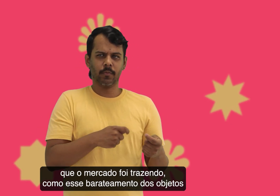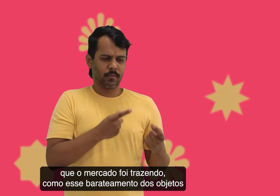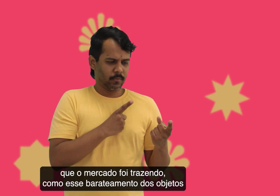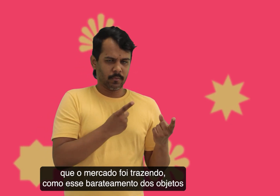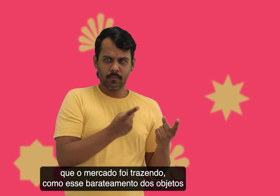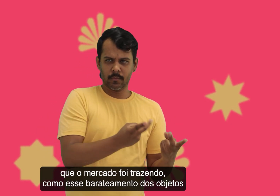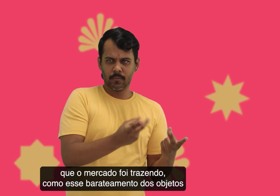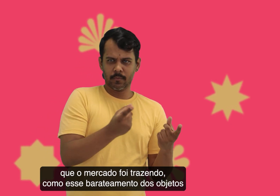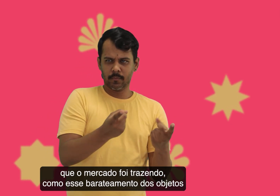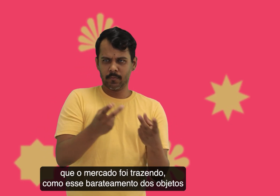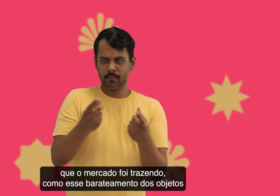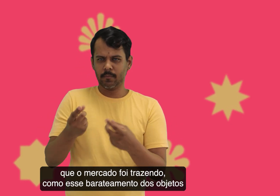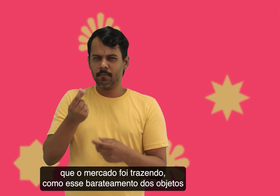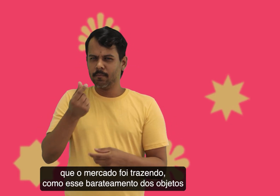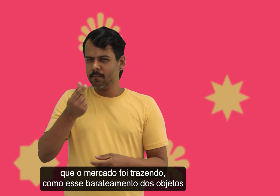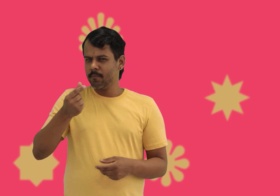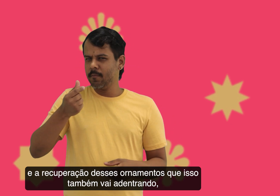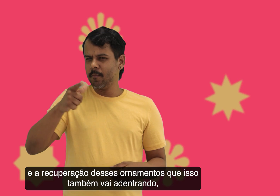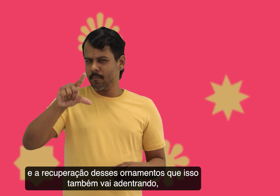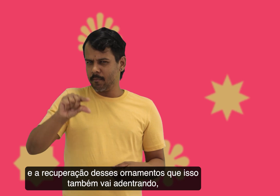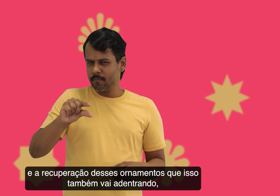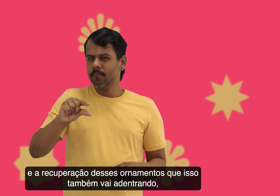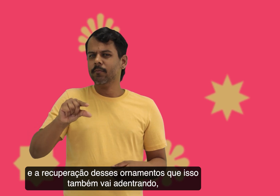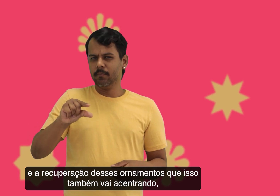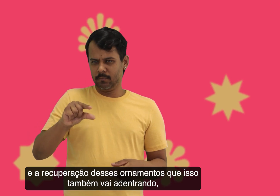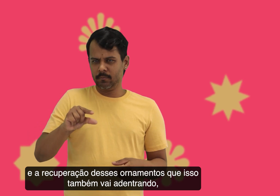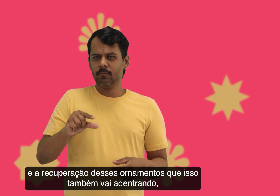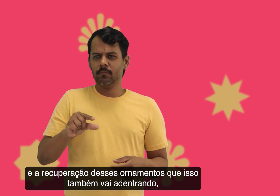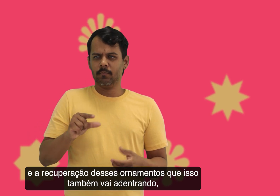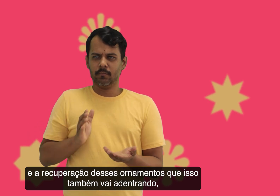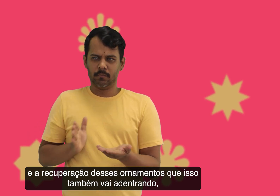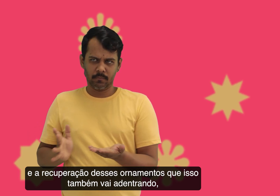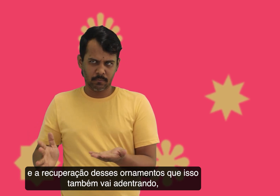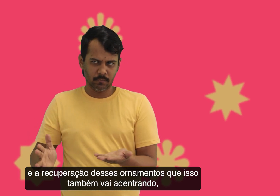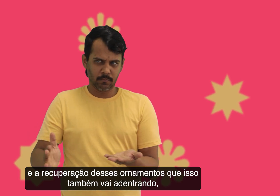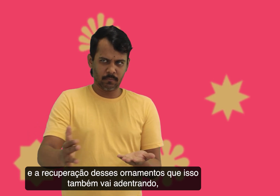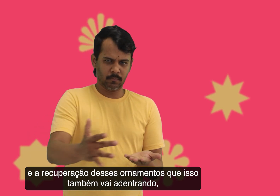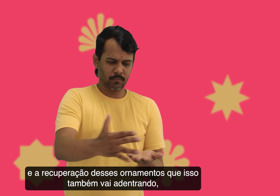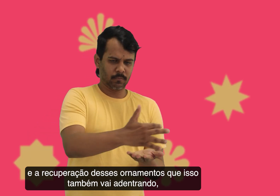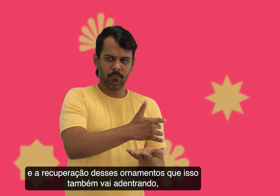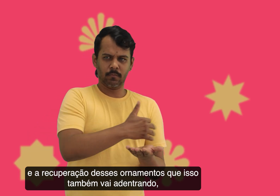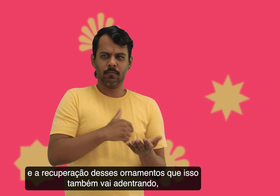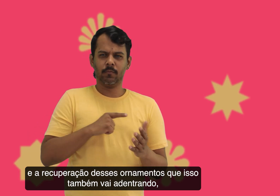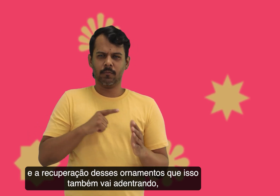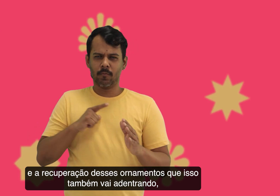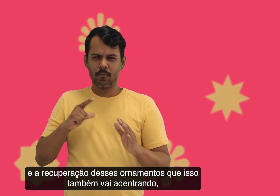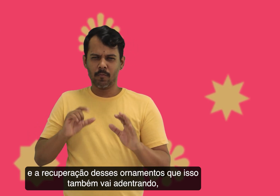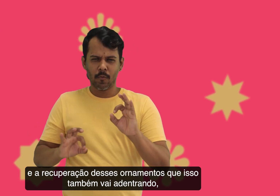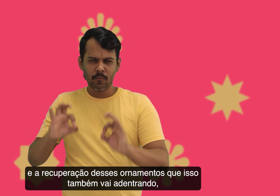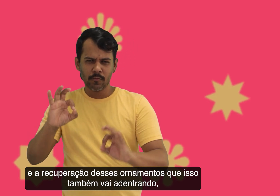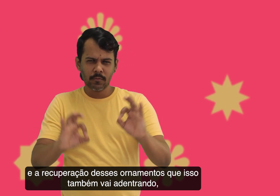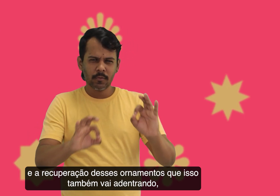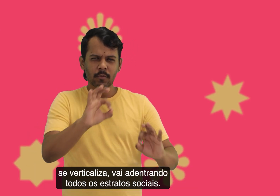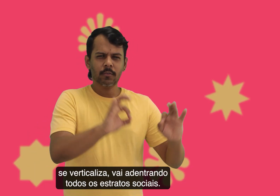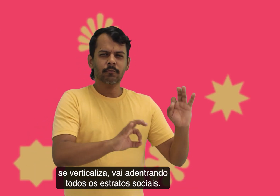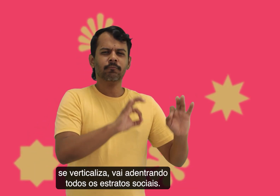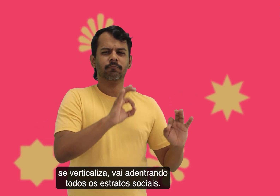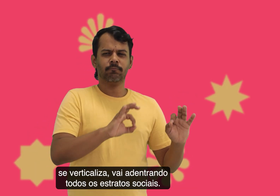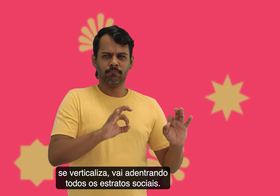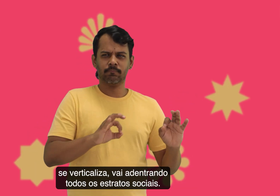esse barateamento dos objetos e a recuperação desses ornamentos, que isso também vai adentrando, se verticaliza,